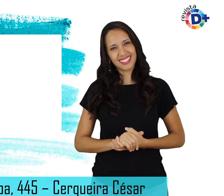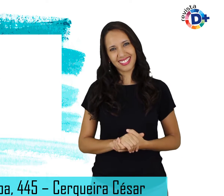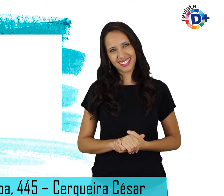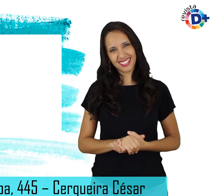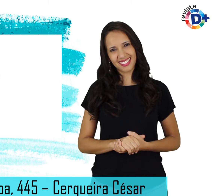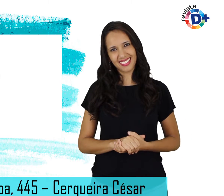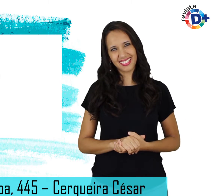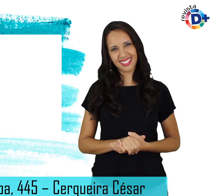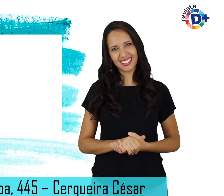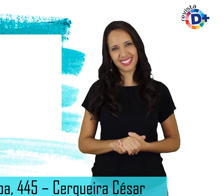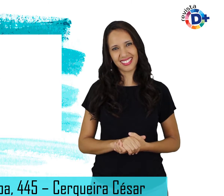cerqueira cesar